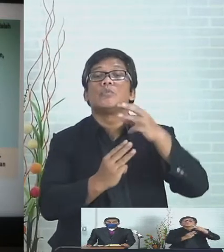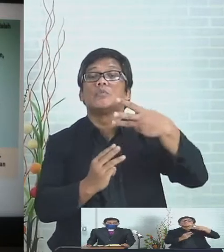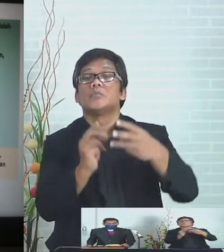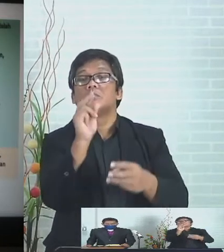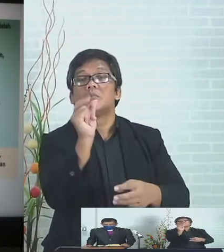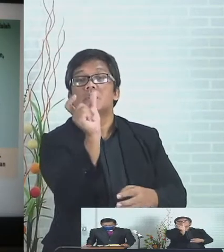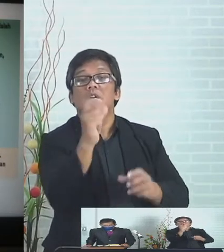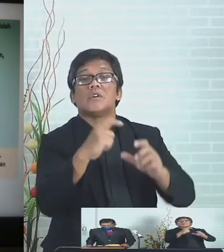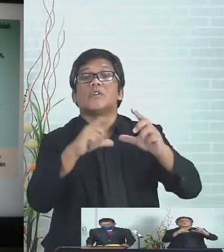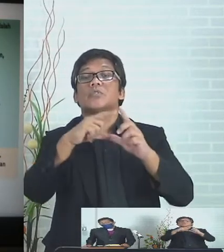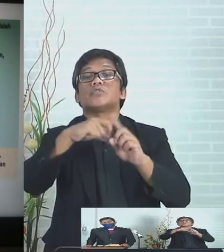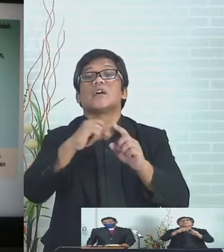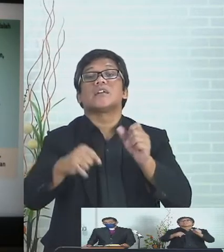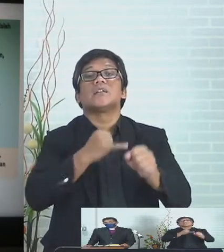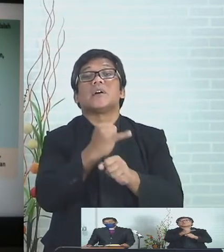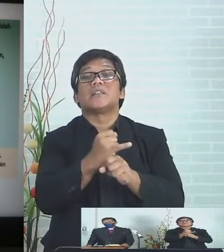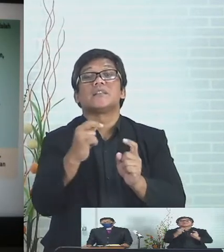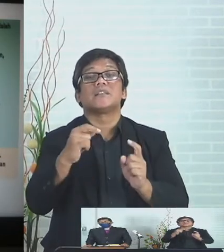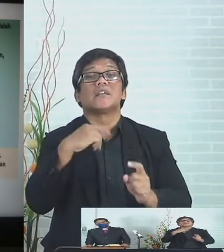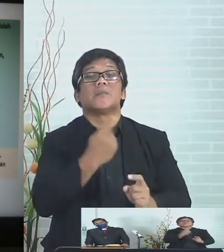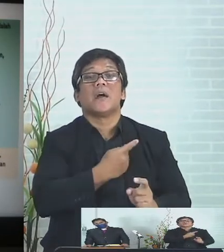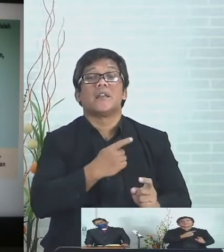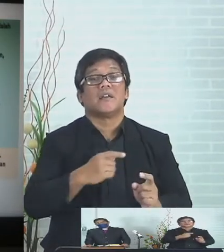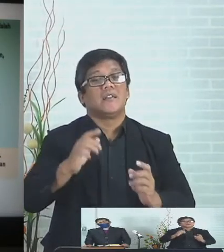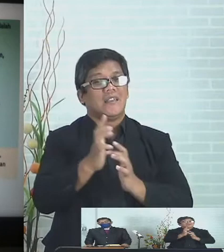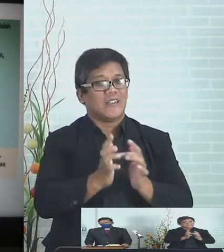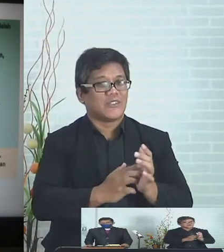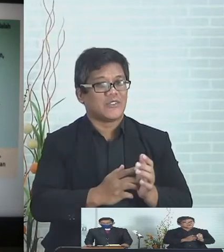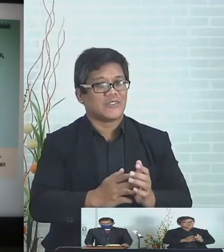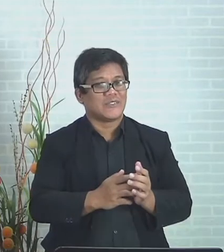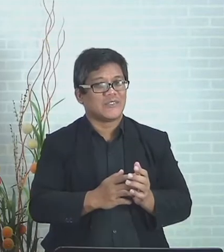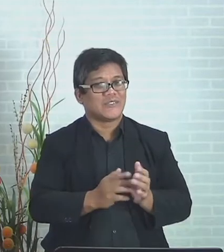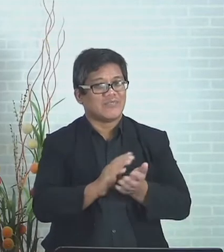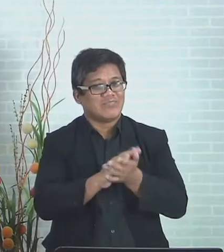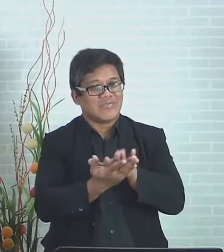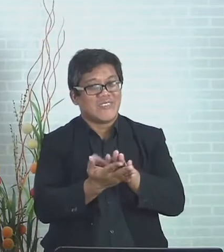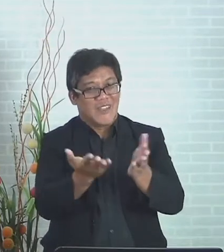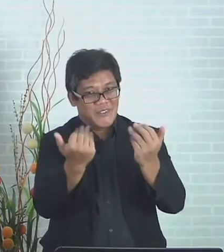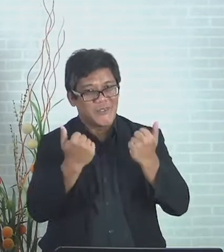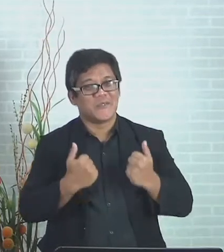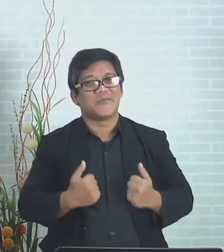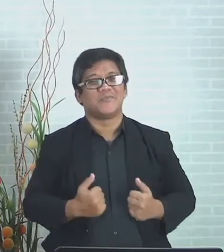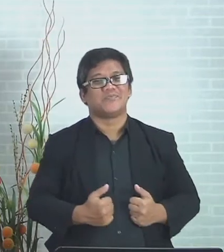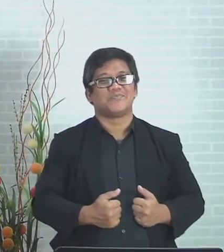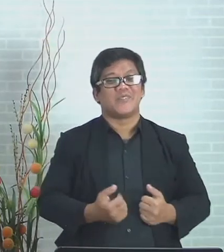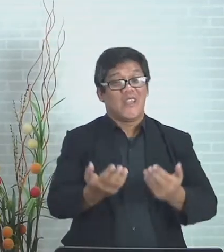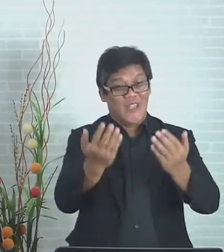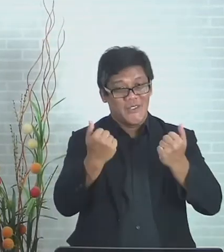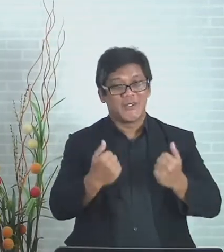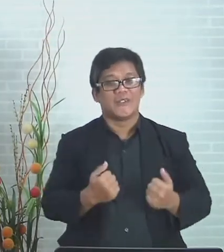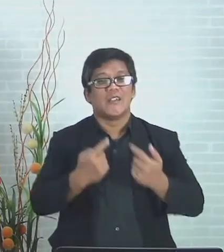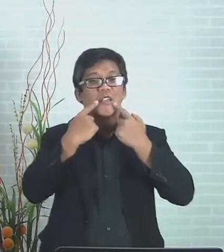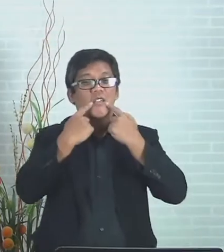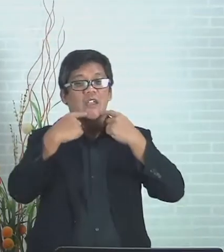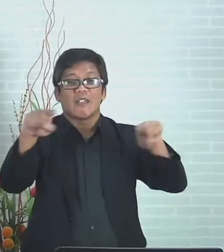kepercayaan kita kepada Yesus Kristus Jadi Bapak Ibu intervensi dan Tuhan Mari kita deklarasikan